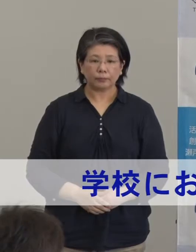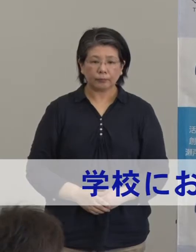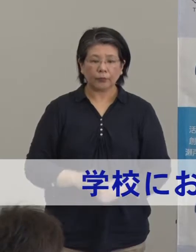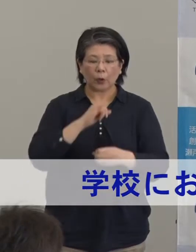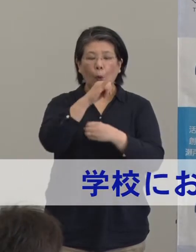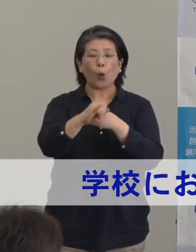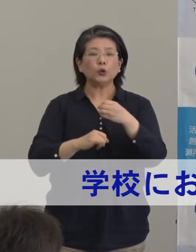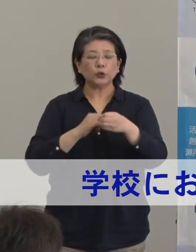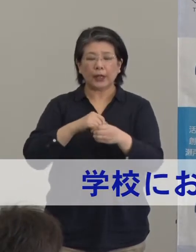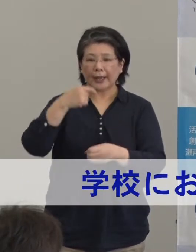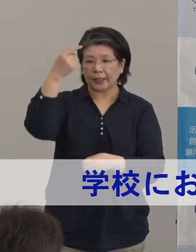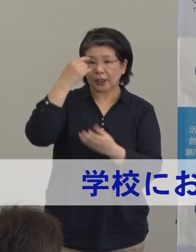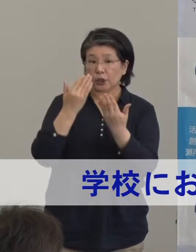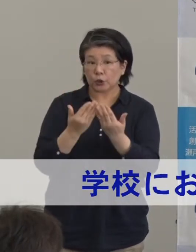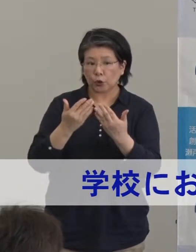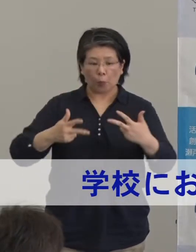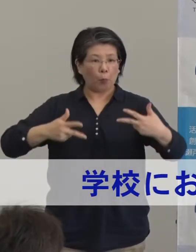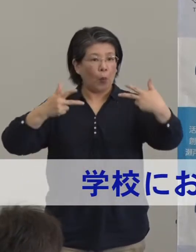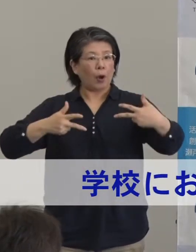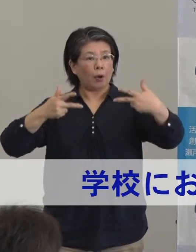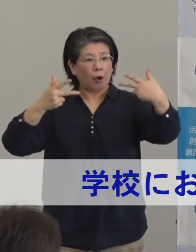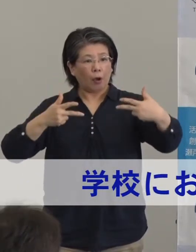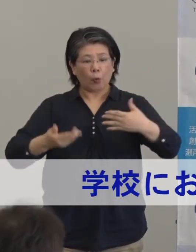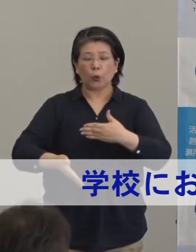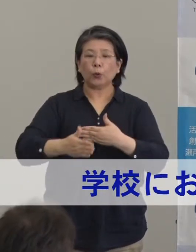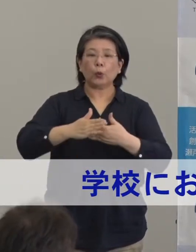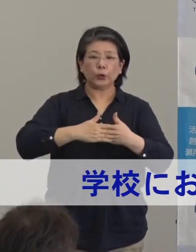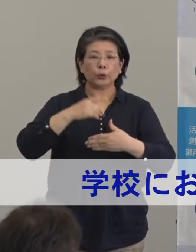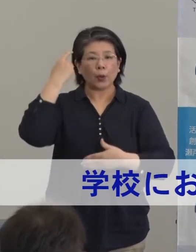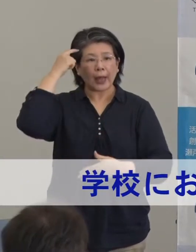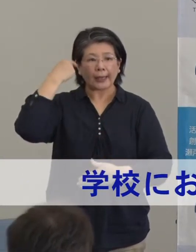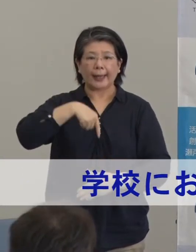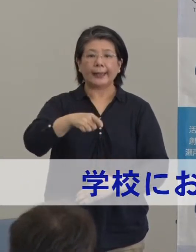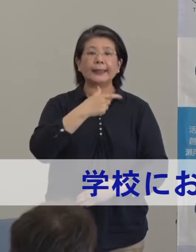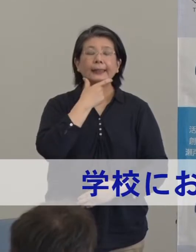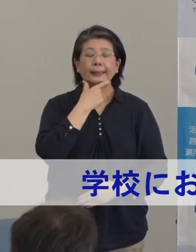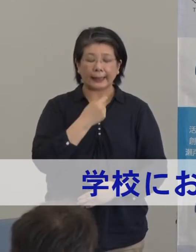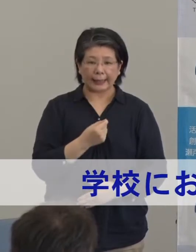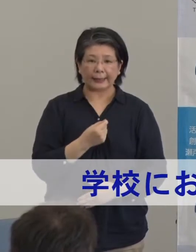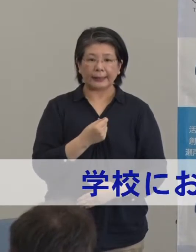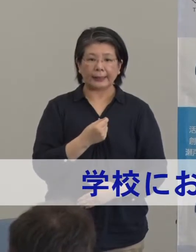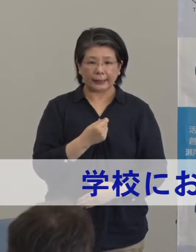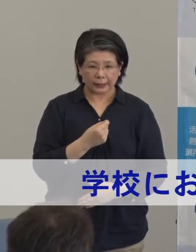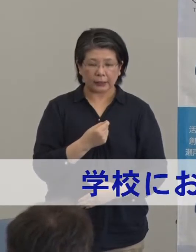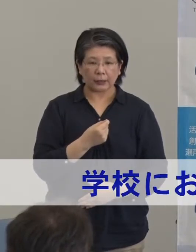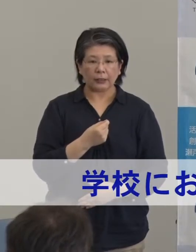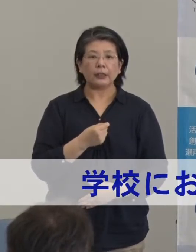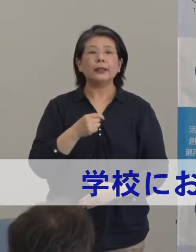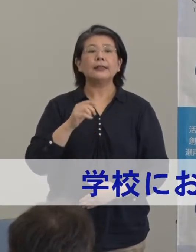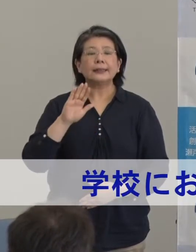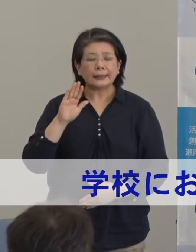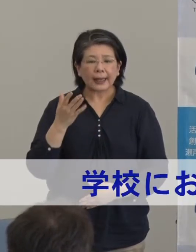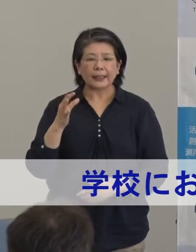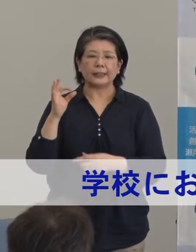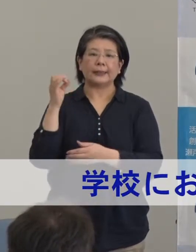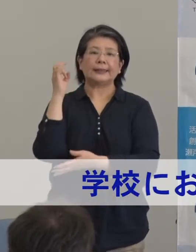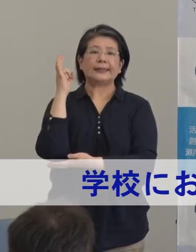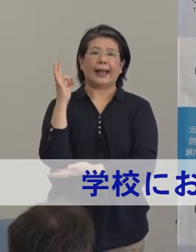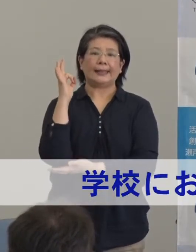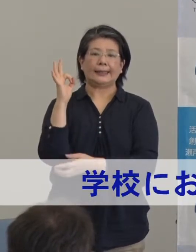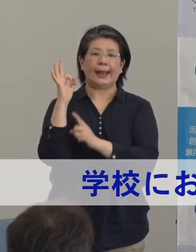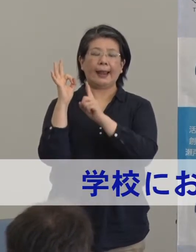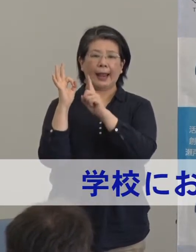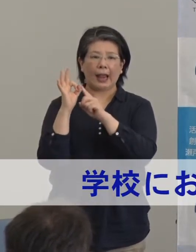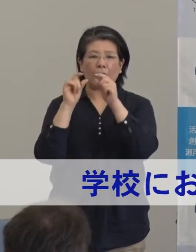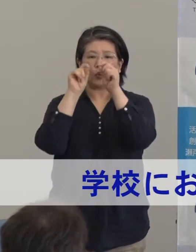ライン授業というのを導入ということを考えていきたいというふうに思っておりますが、まあ、当然財政問題とさまざまな課題もあ